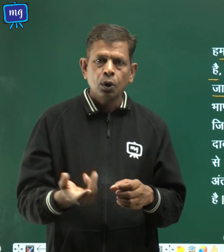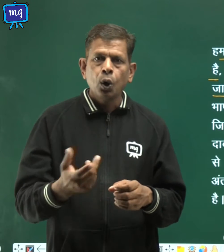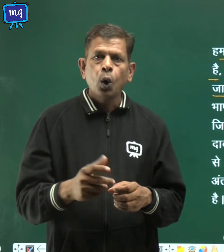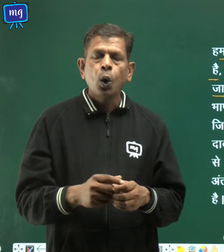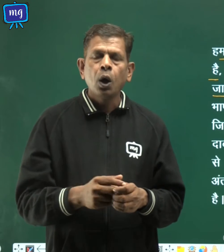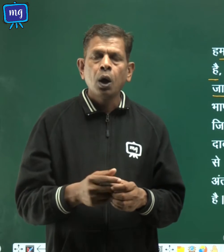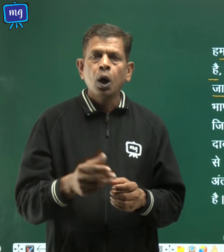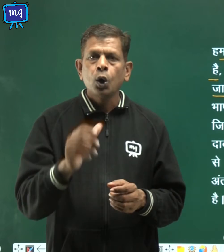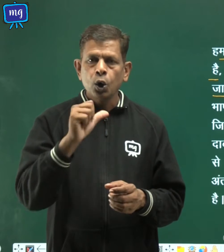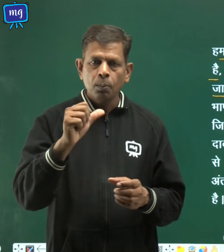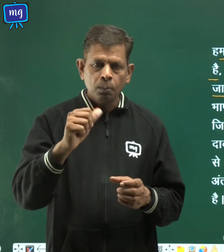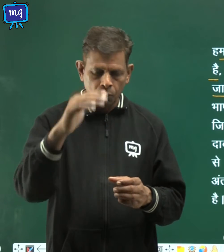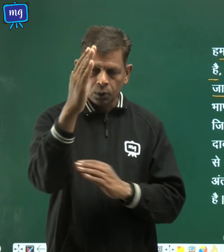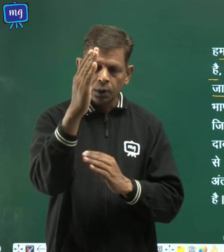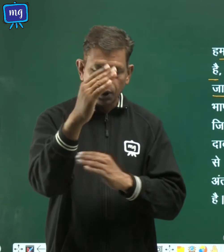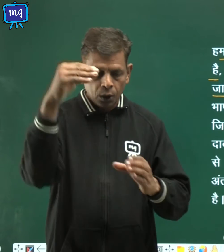बोतल के अंदर की